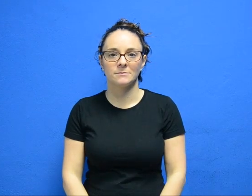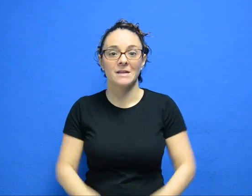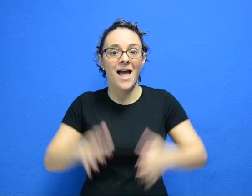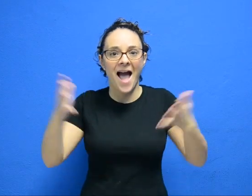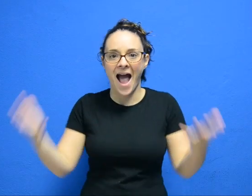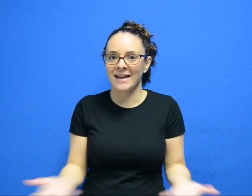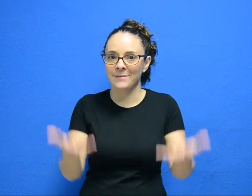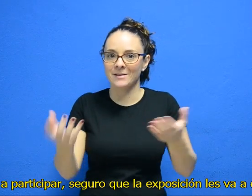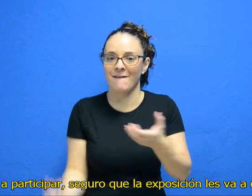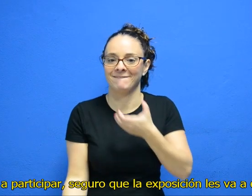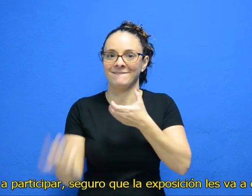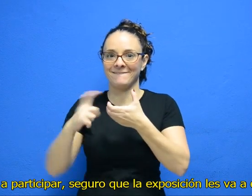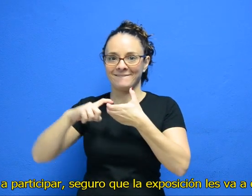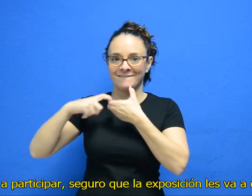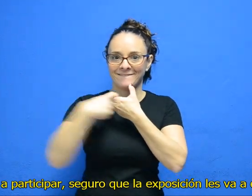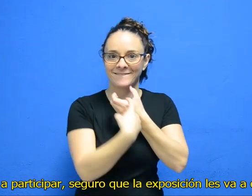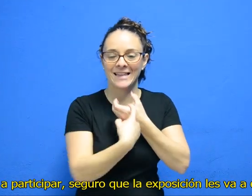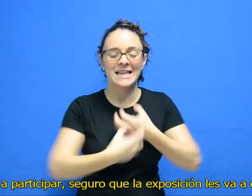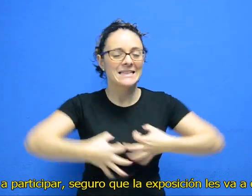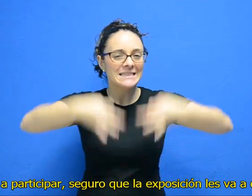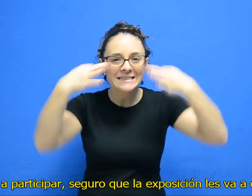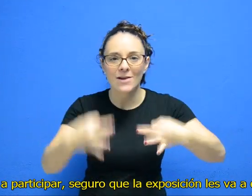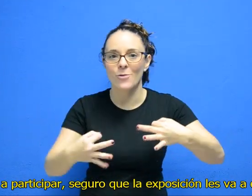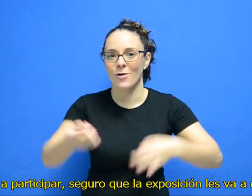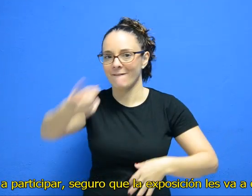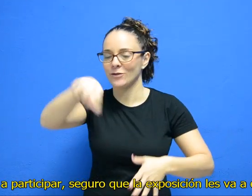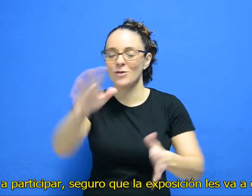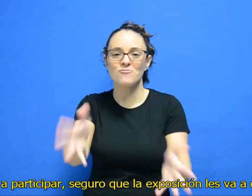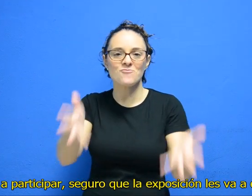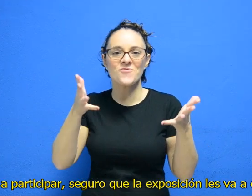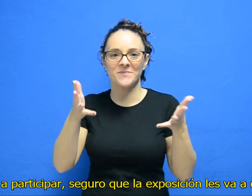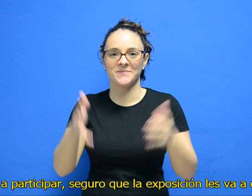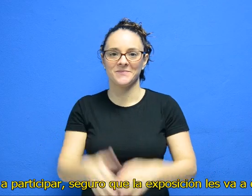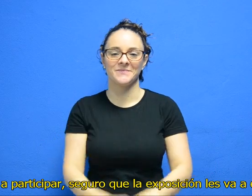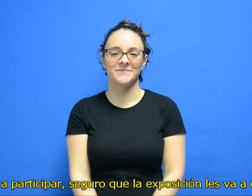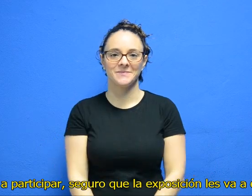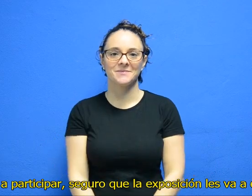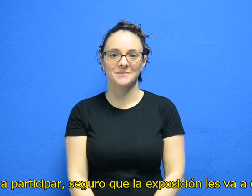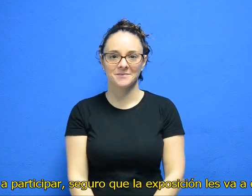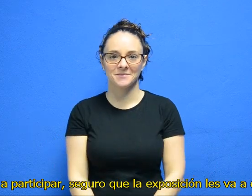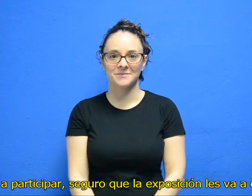638-86-3807. Anímese a participar, seguro que la exposición le va a encantar.